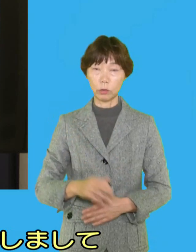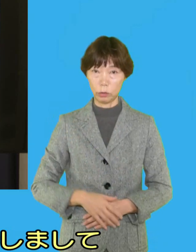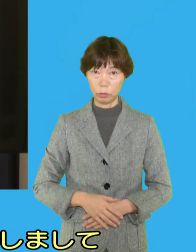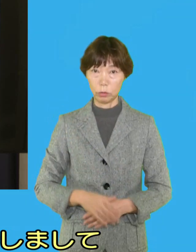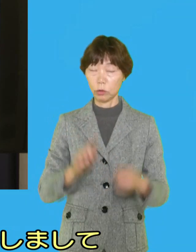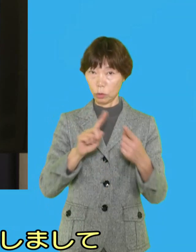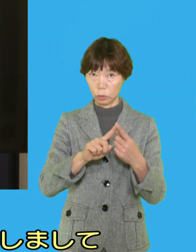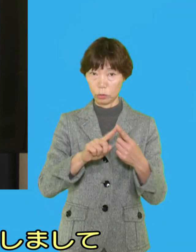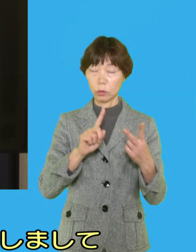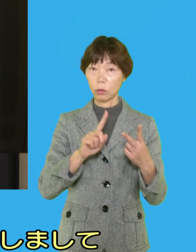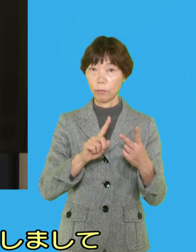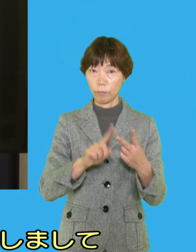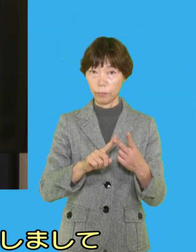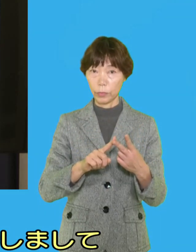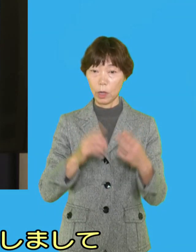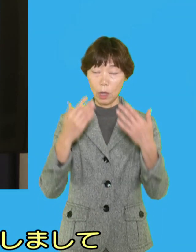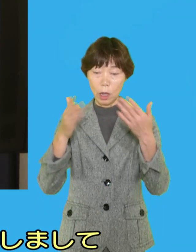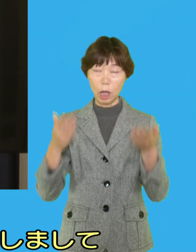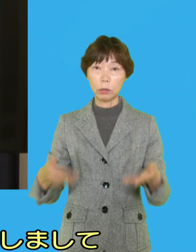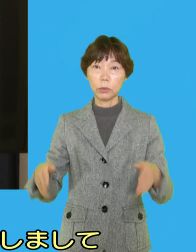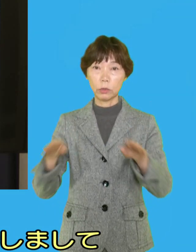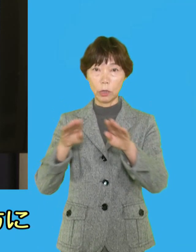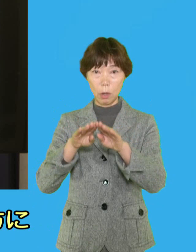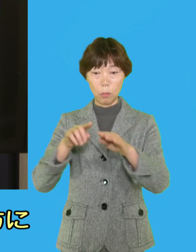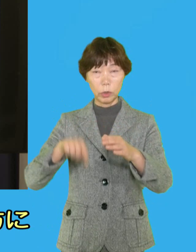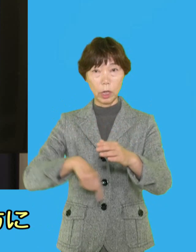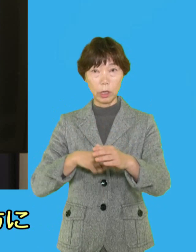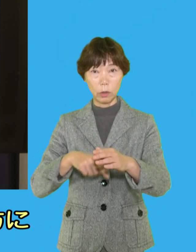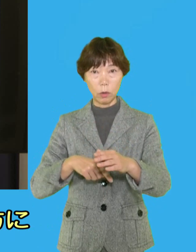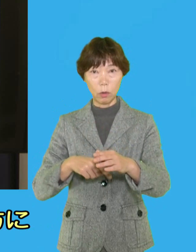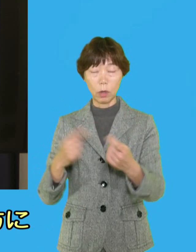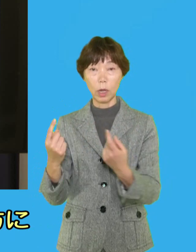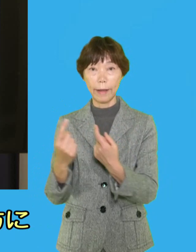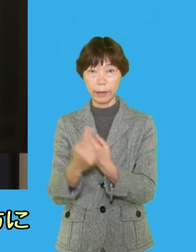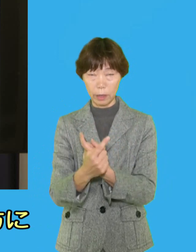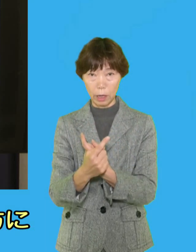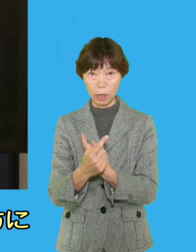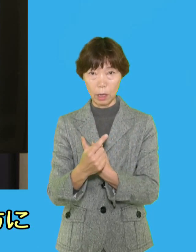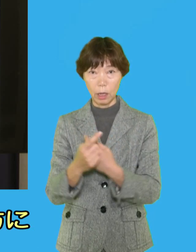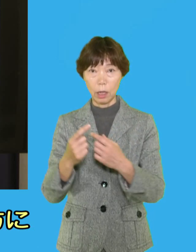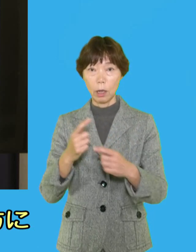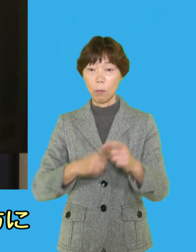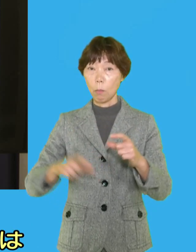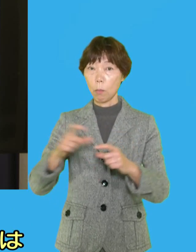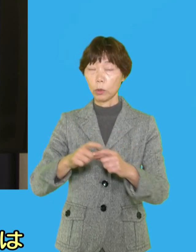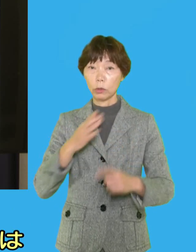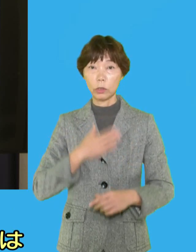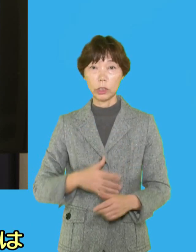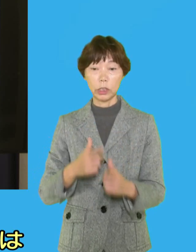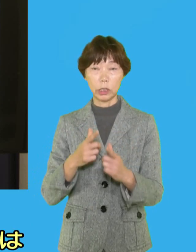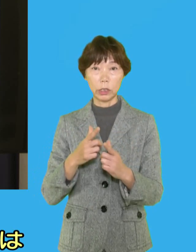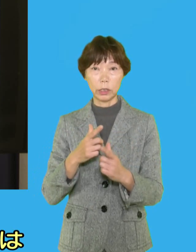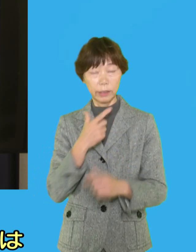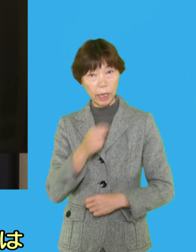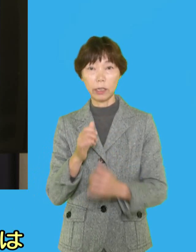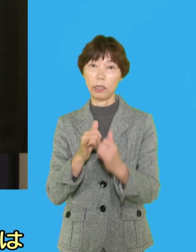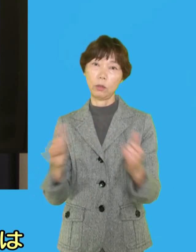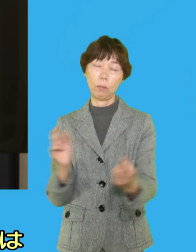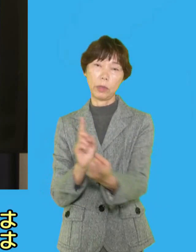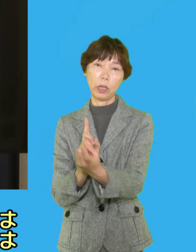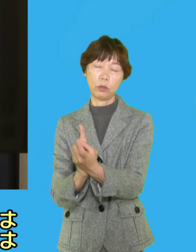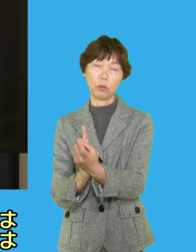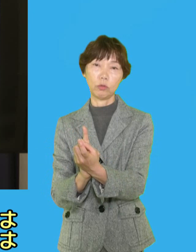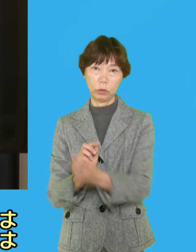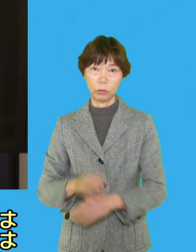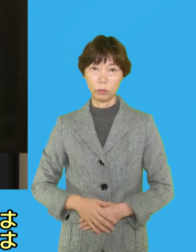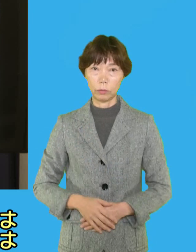して博物館もこの機能拡充しまして、より深く知りたい方に行っていくと。でそこは今博物館というのはここ